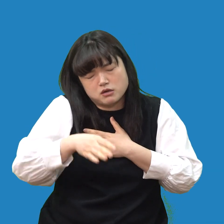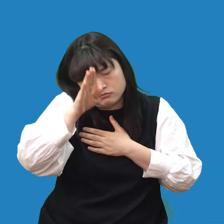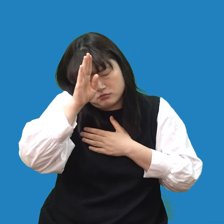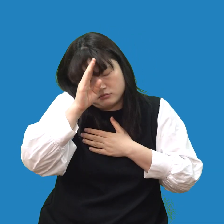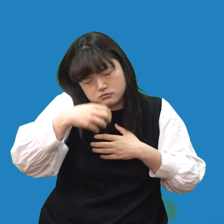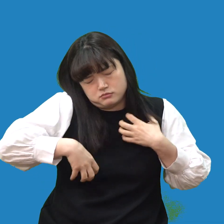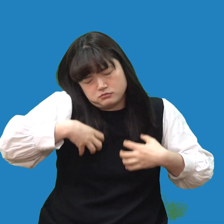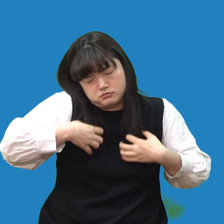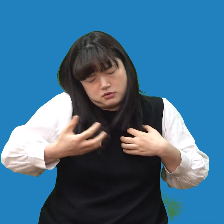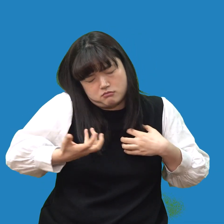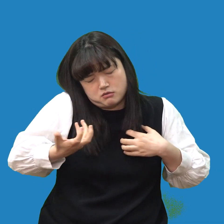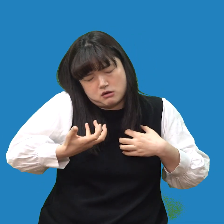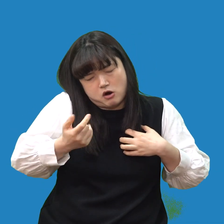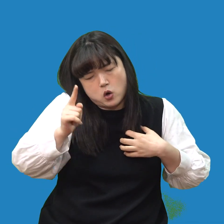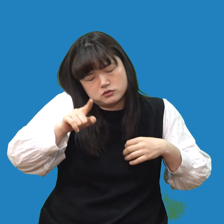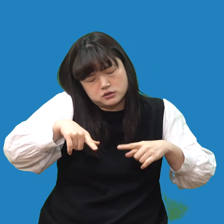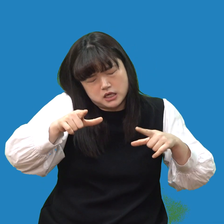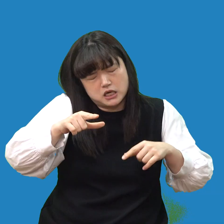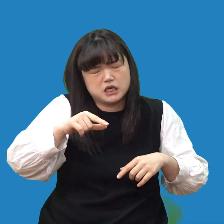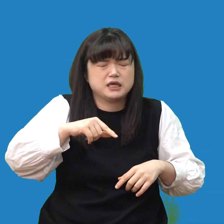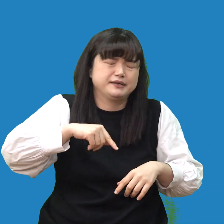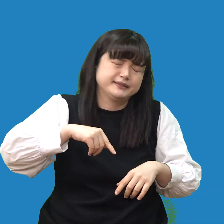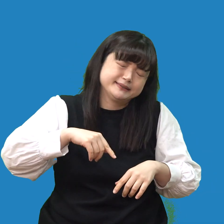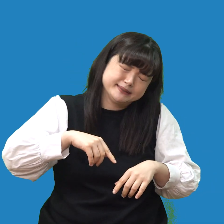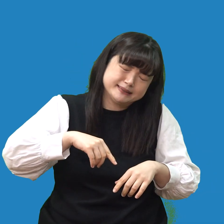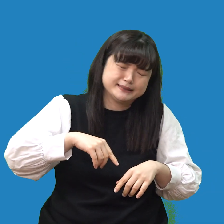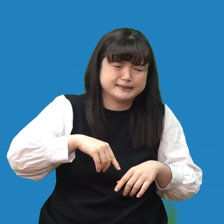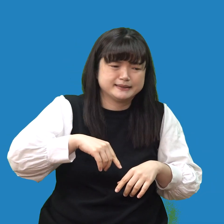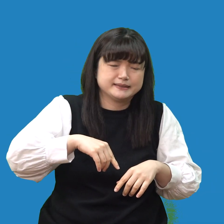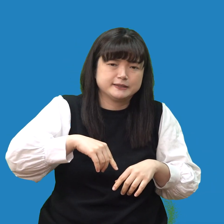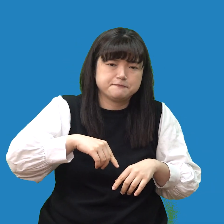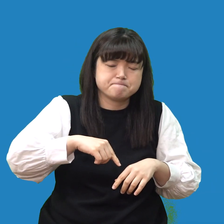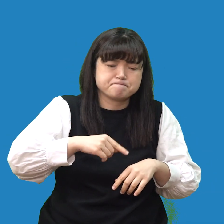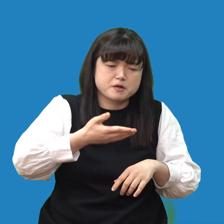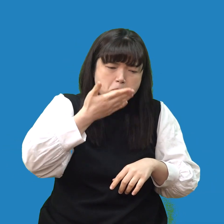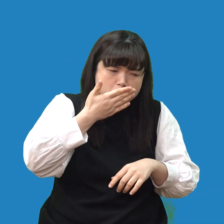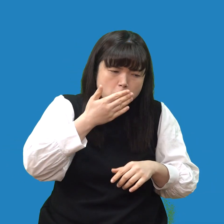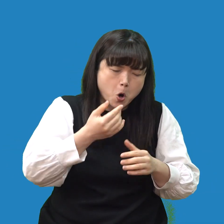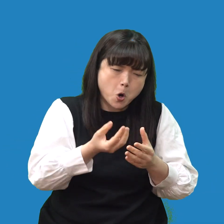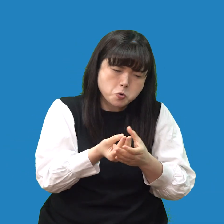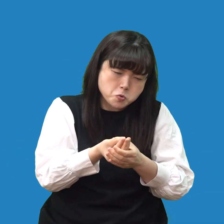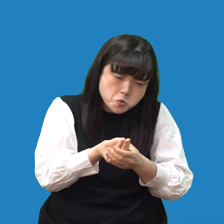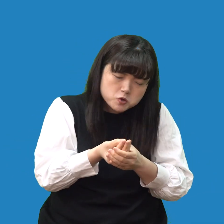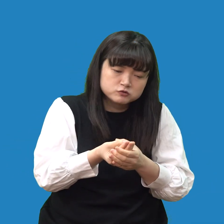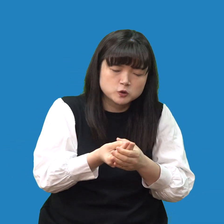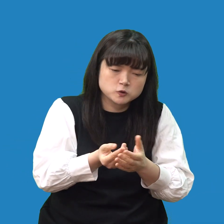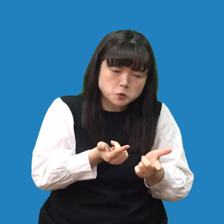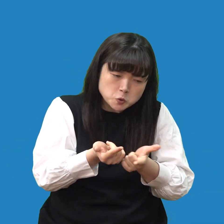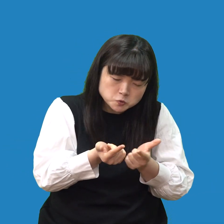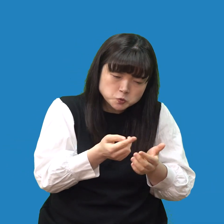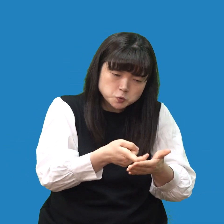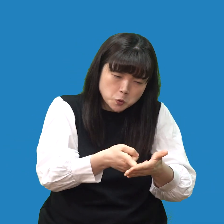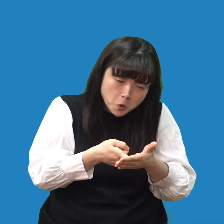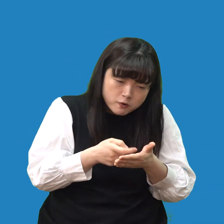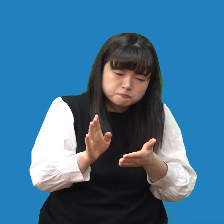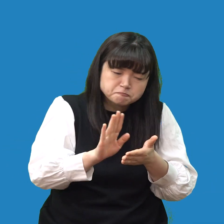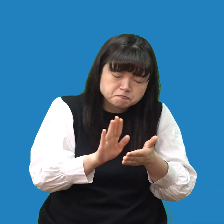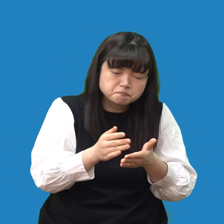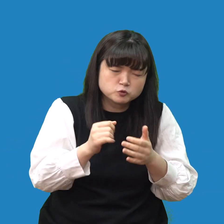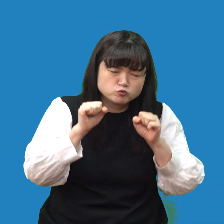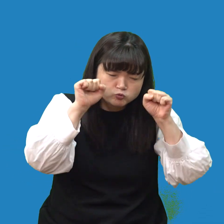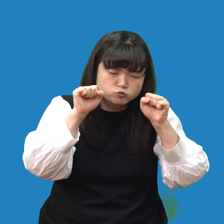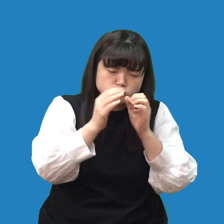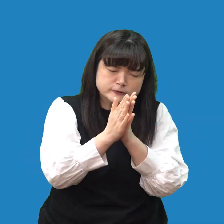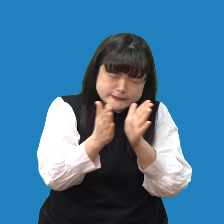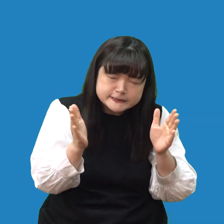고생하다가 어느 날 이래서는 안 되겠다 싶어서 이 식단을 조절하고 이제 운동을 하기